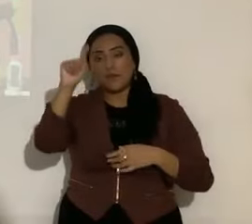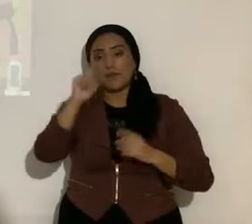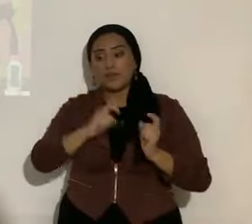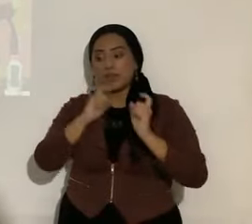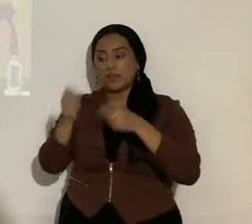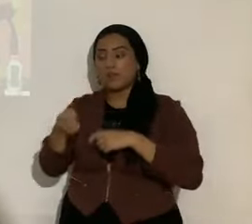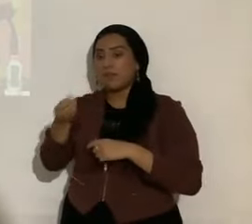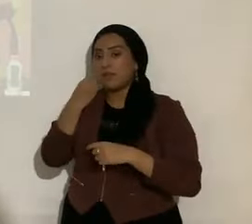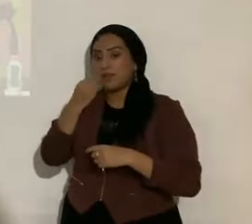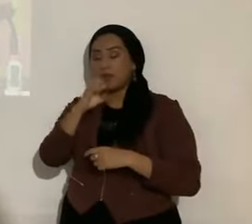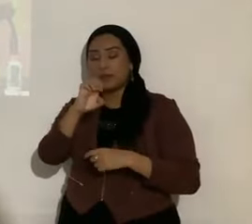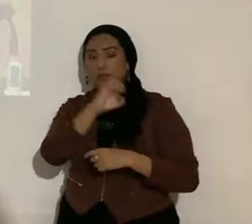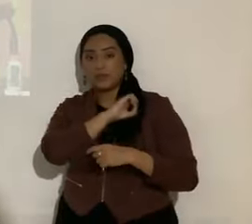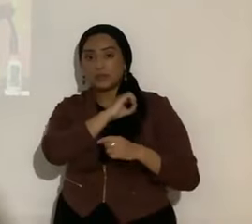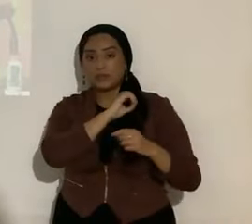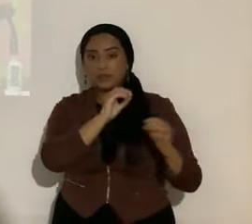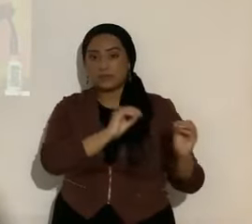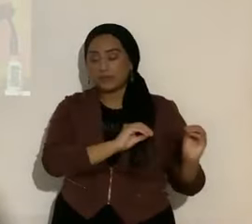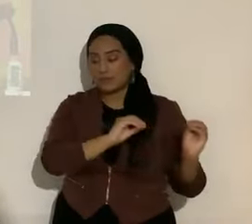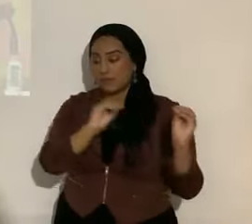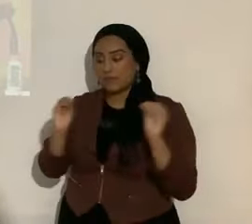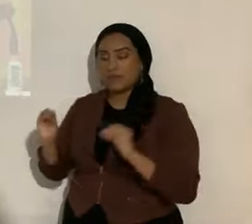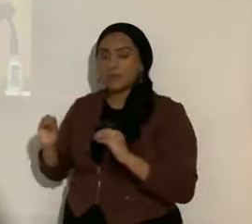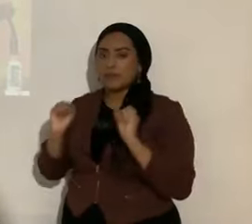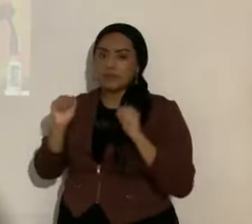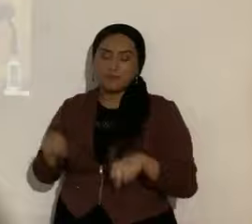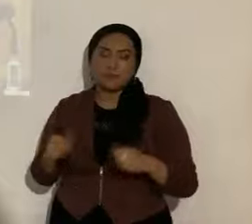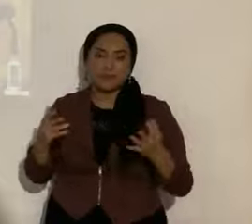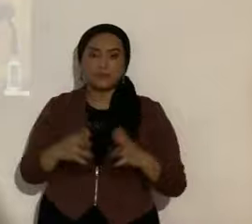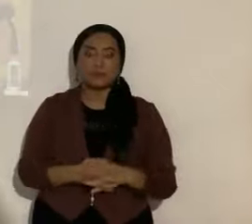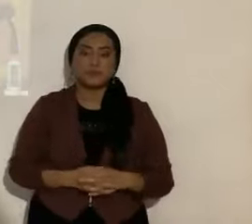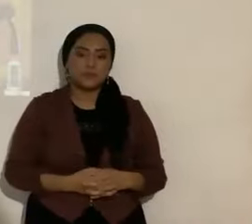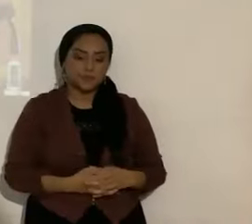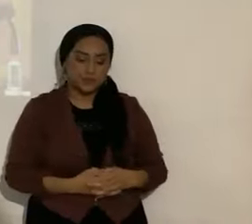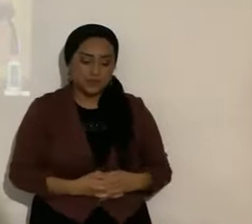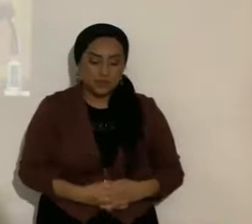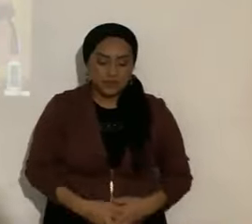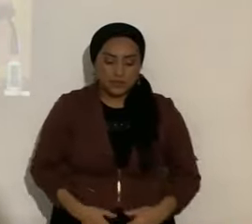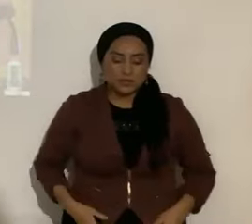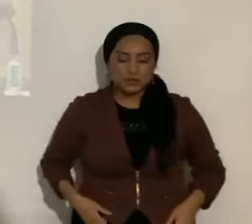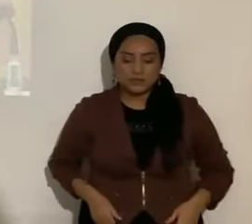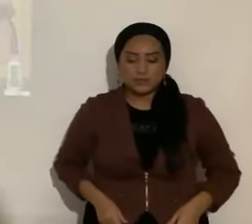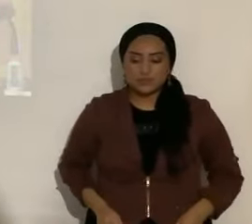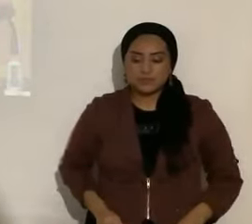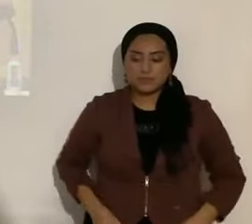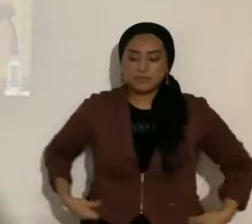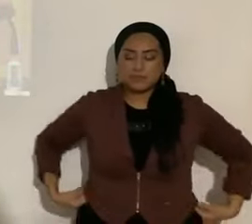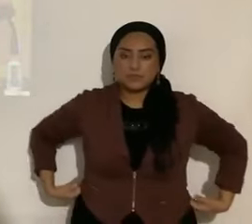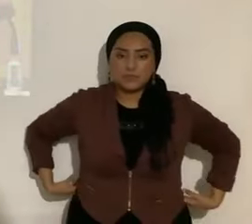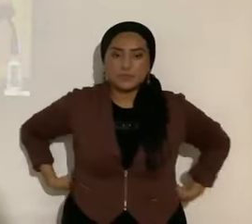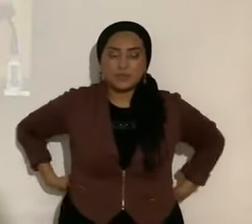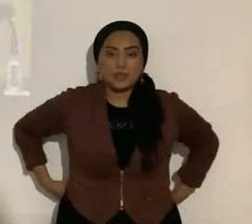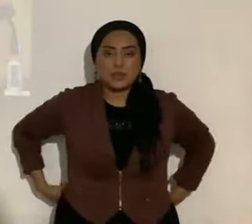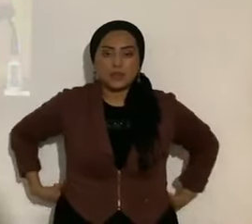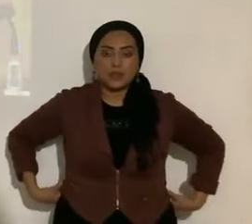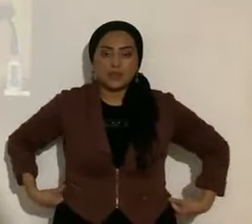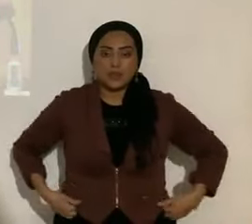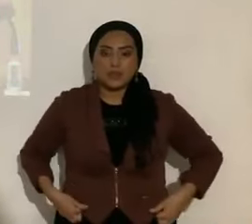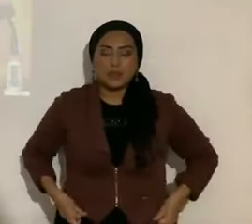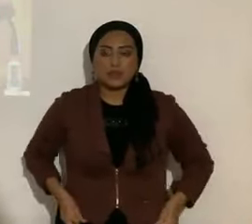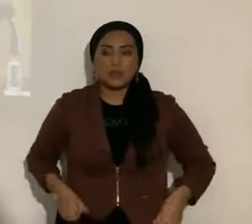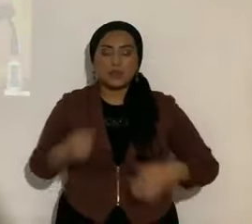decirlo, ¿no? Para llevar a... Pero no, es que el cuervo no es limpio, pues. Más bien, lo